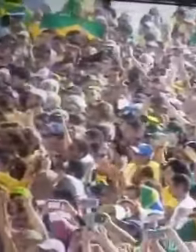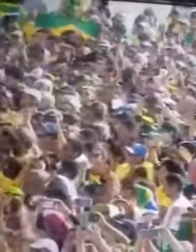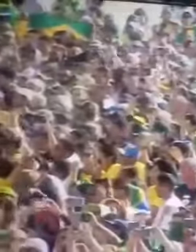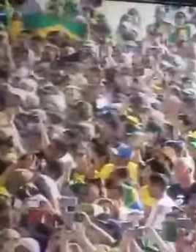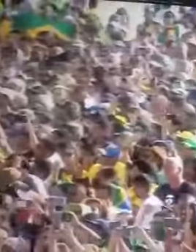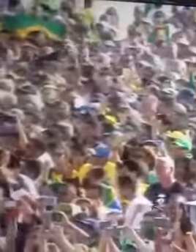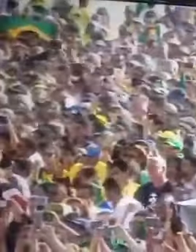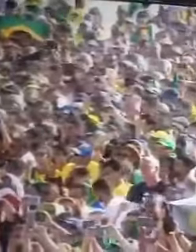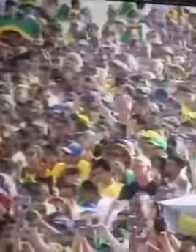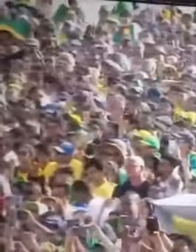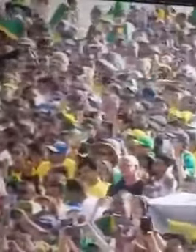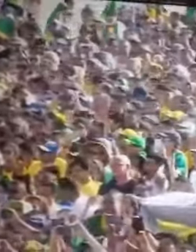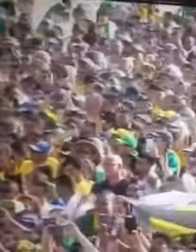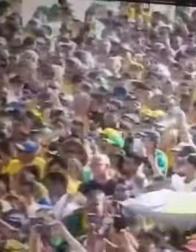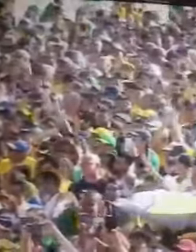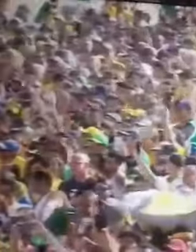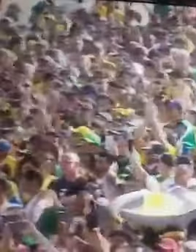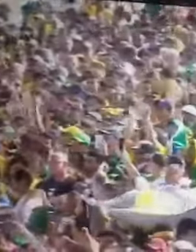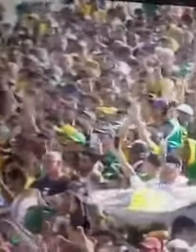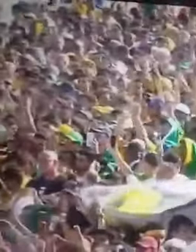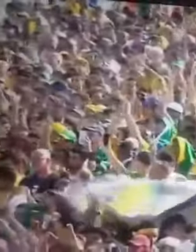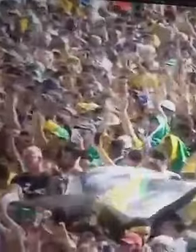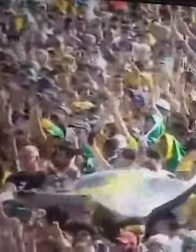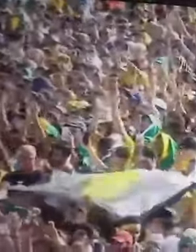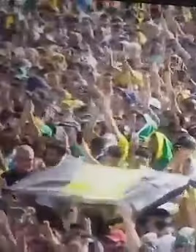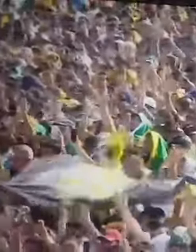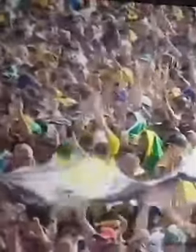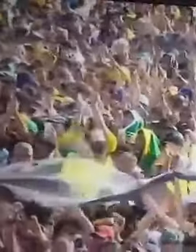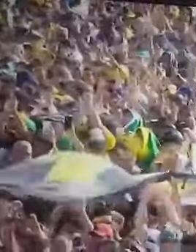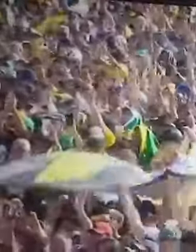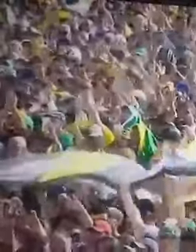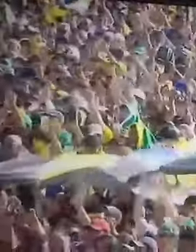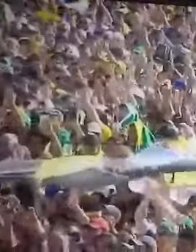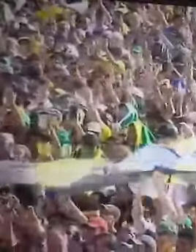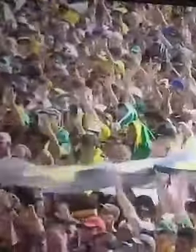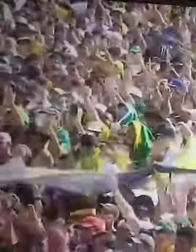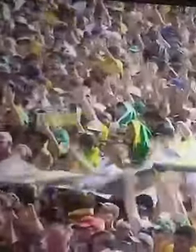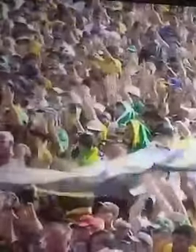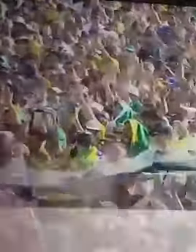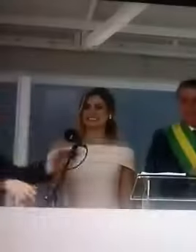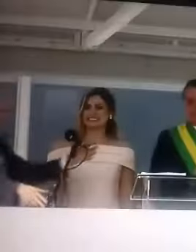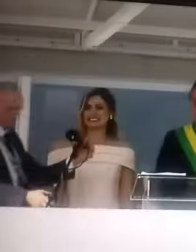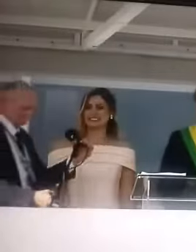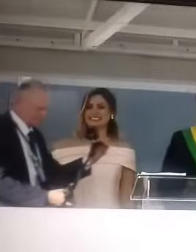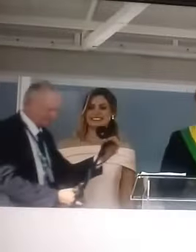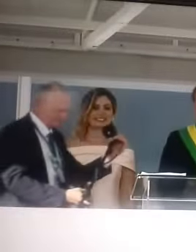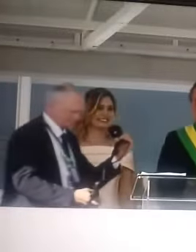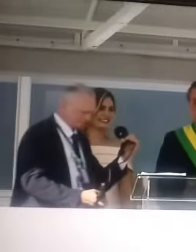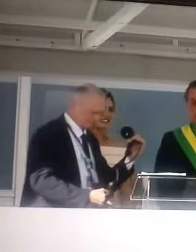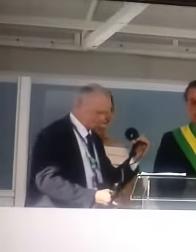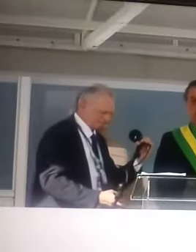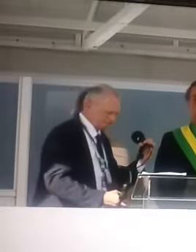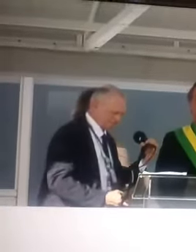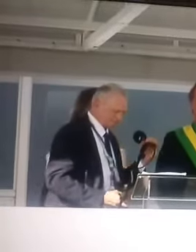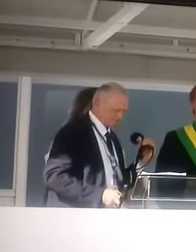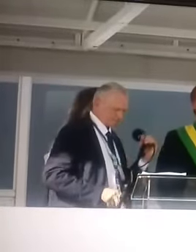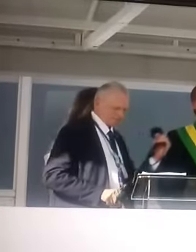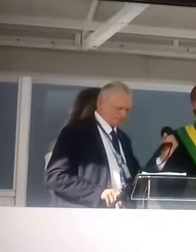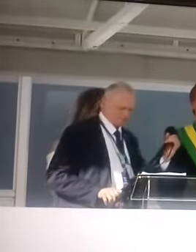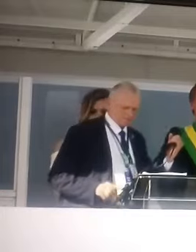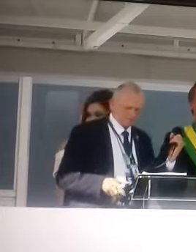O público comemora, Jair Bolsonaro visivelmente emocionado atrás da primeira-dama, a tradutora, a locutora